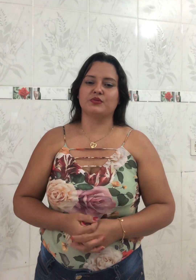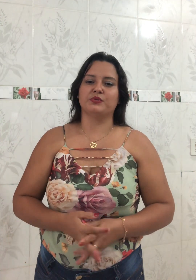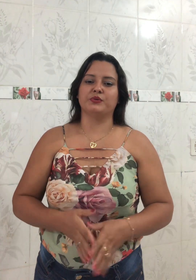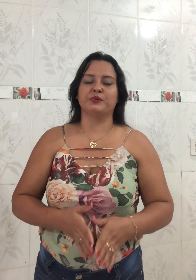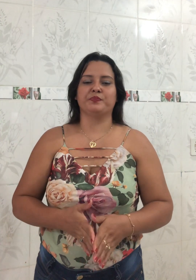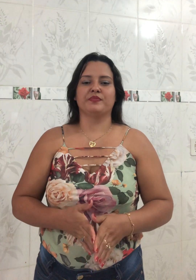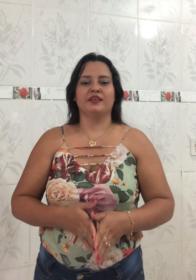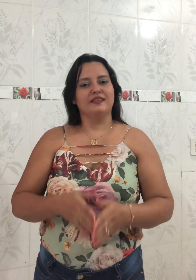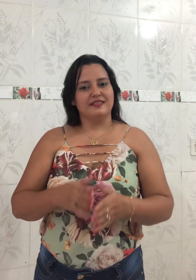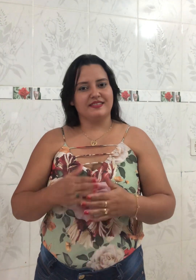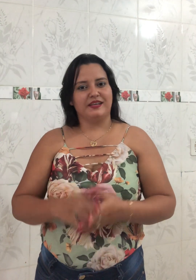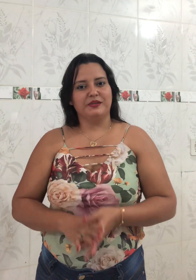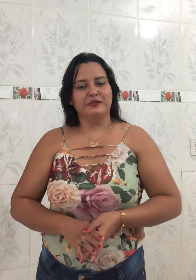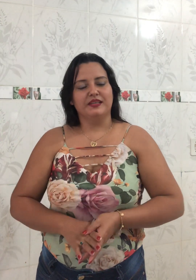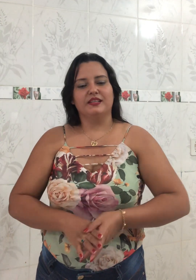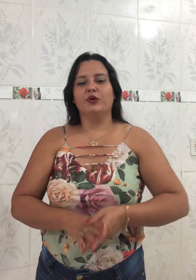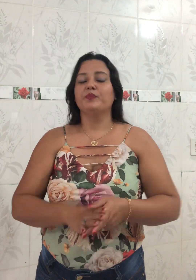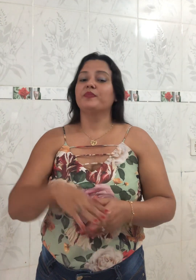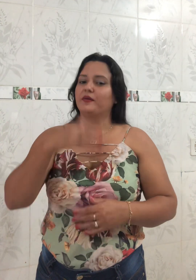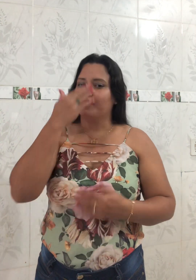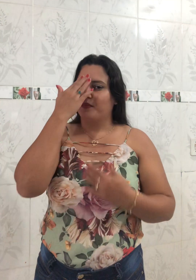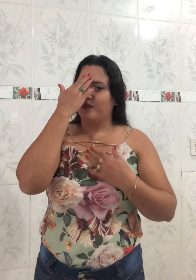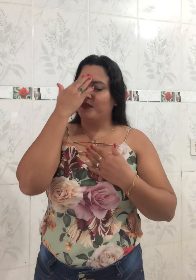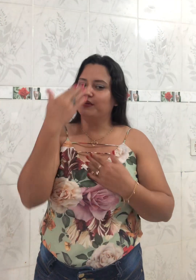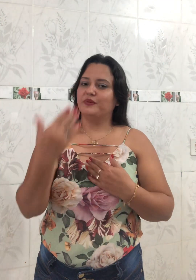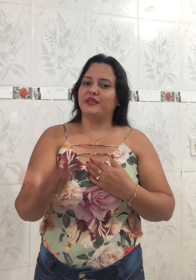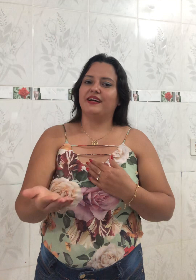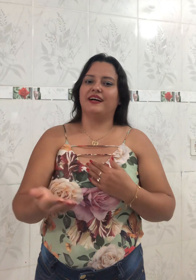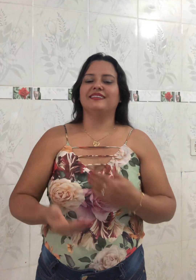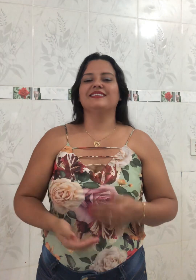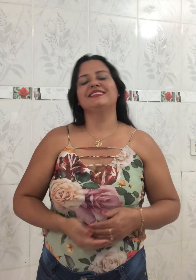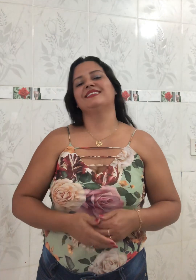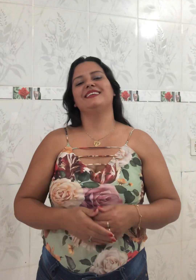surdo, certo? Então, muito obrigada